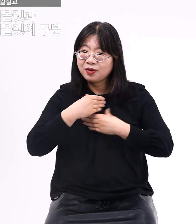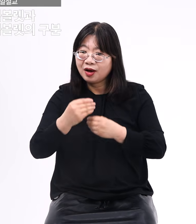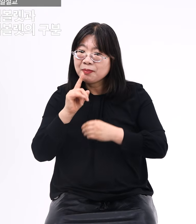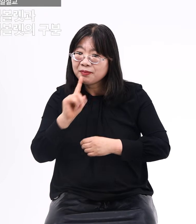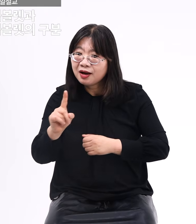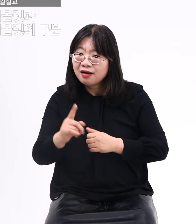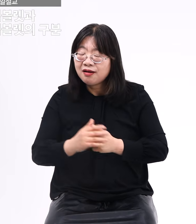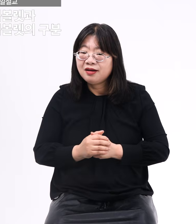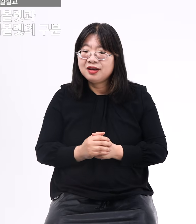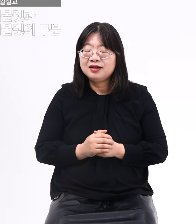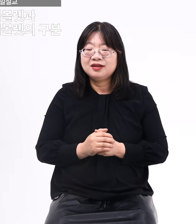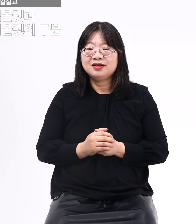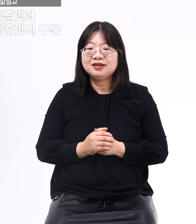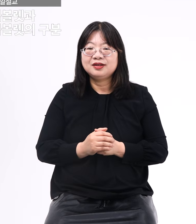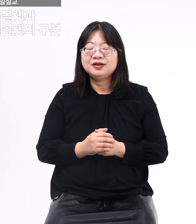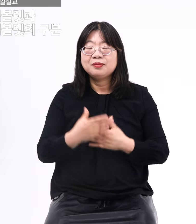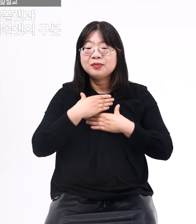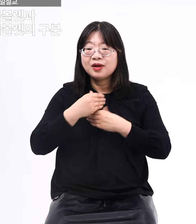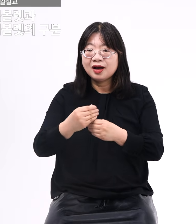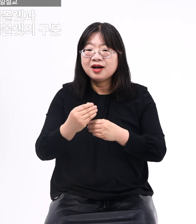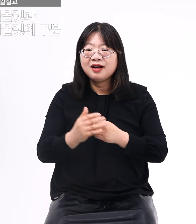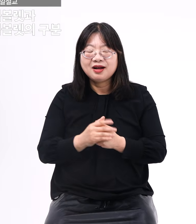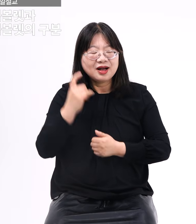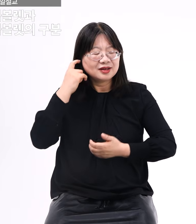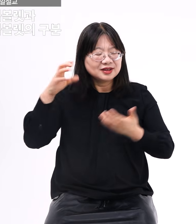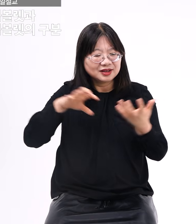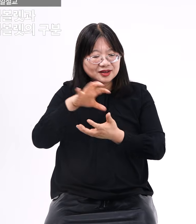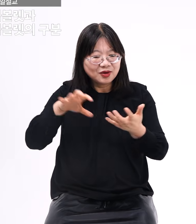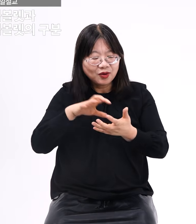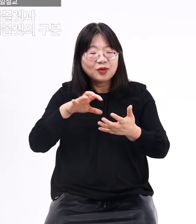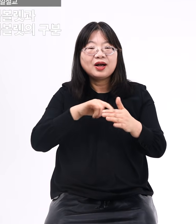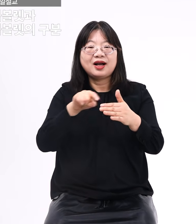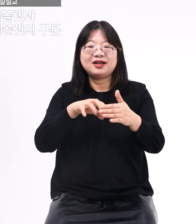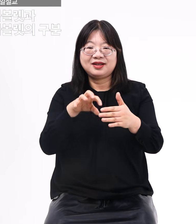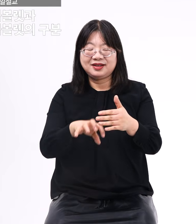얘기할까요? 평안은 시끄러운 속에서